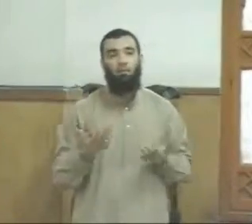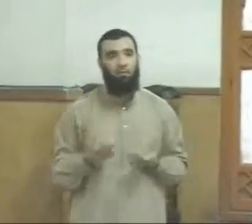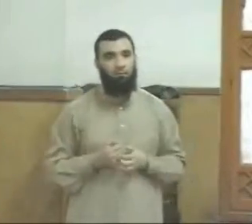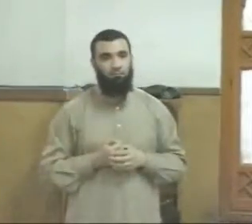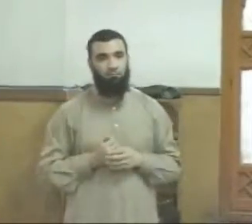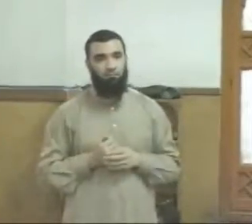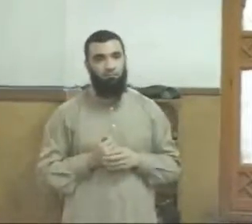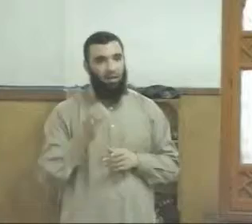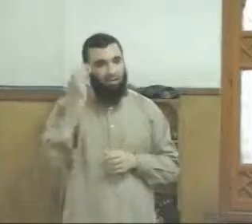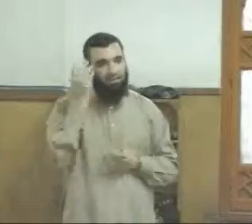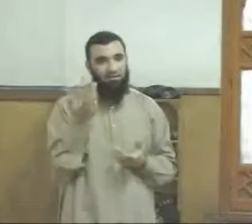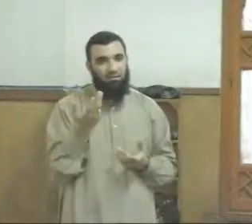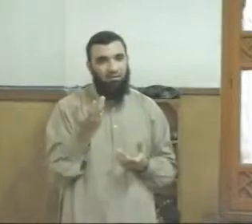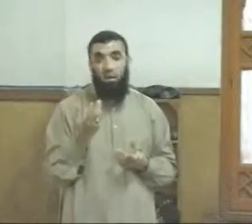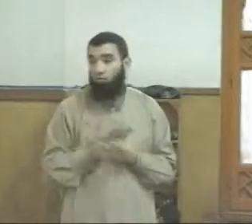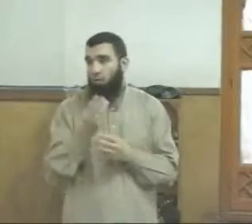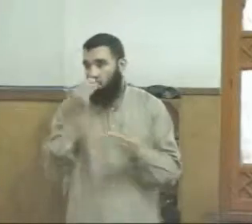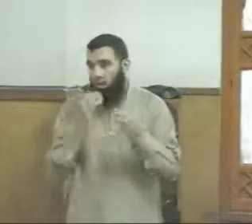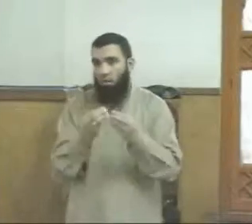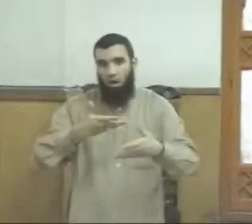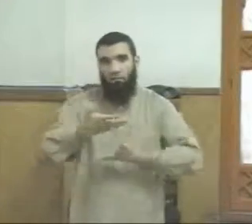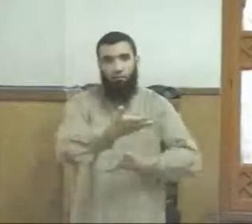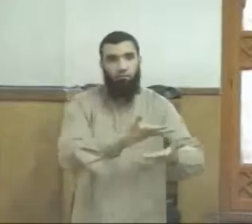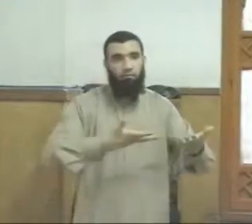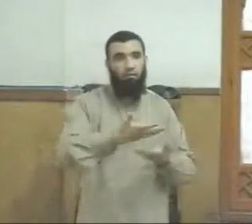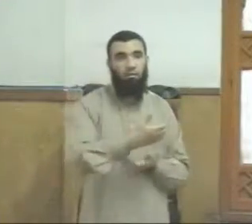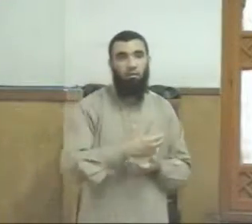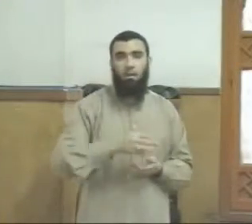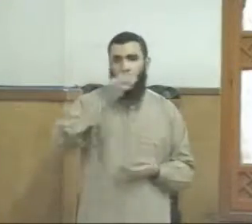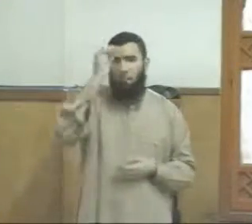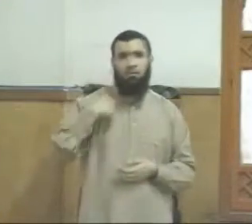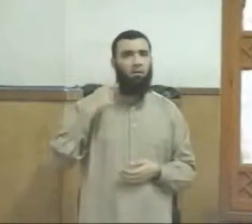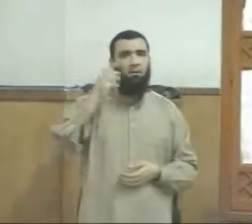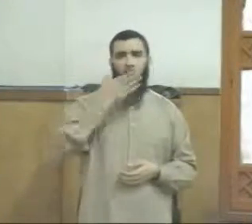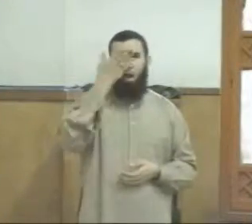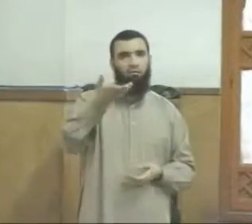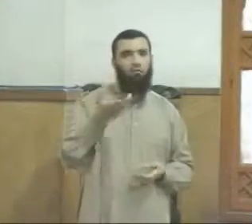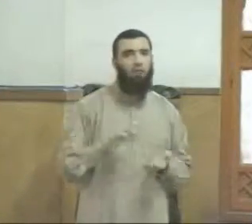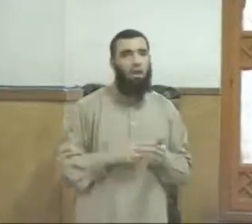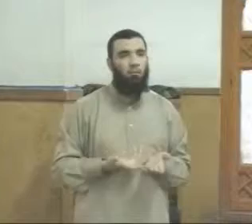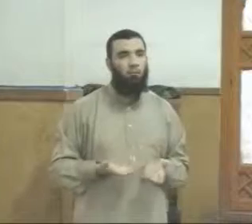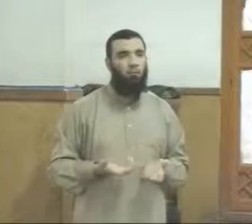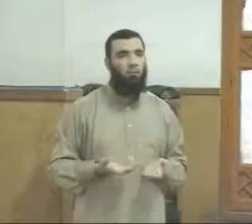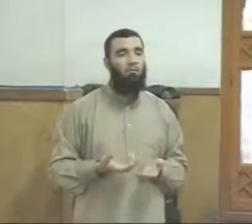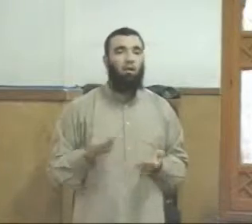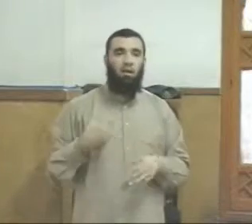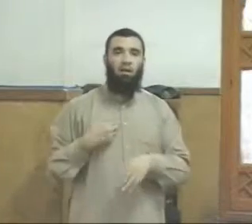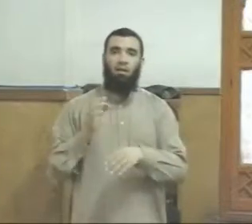يعرف أهلهم. طيب لو ما عرفتش أهلك يبقى بذلك